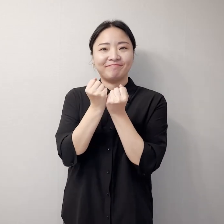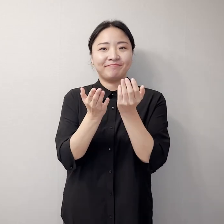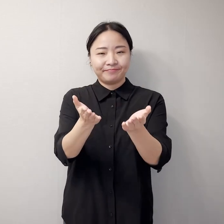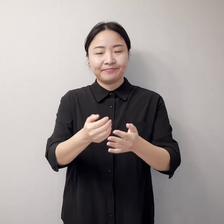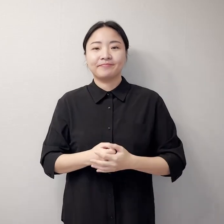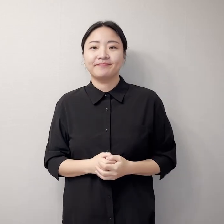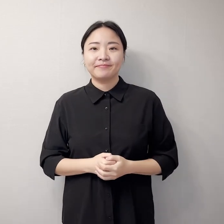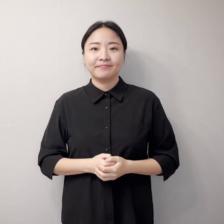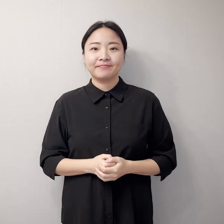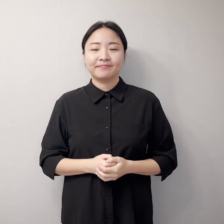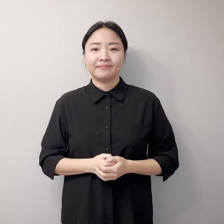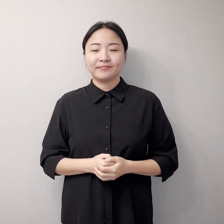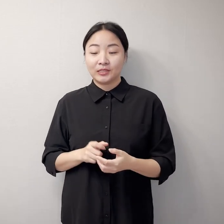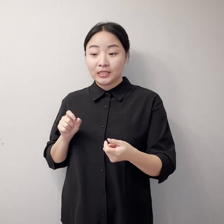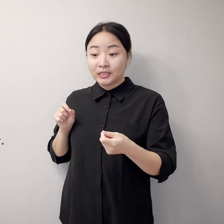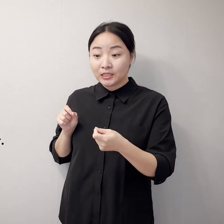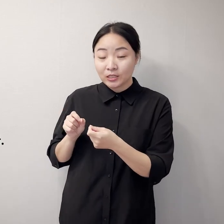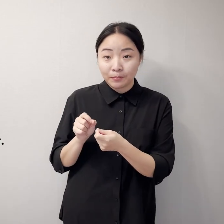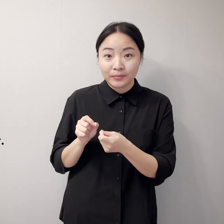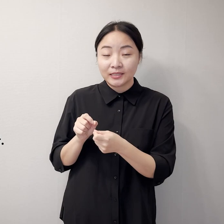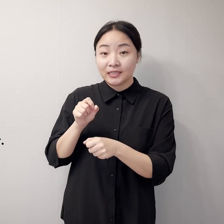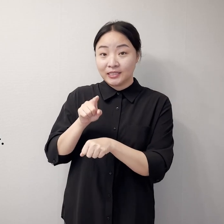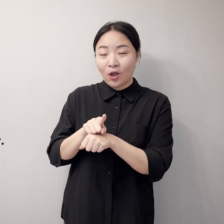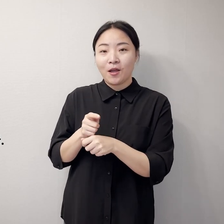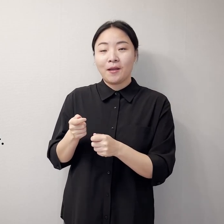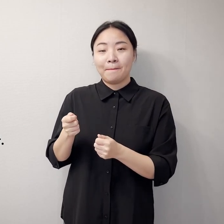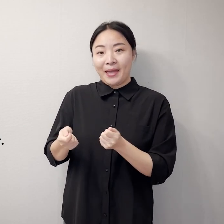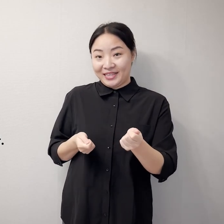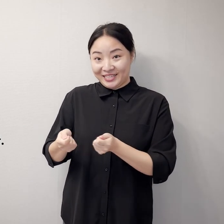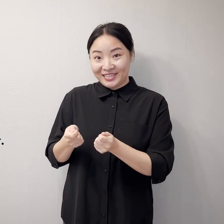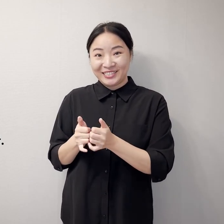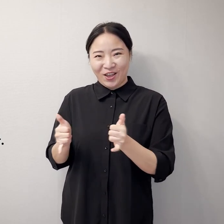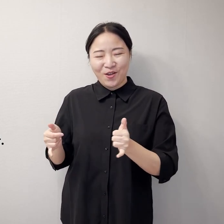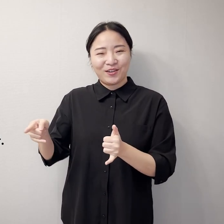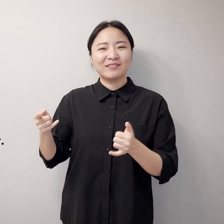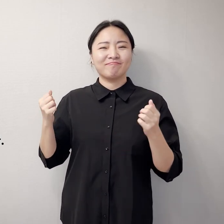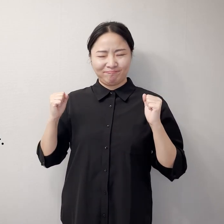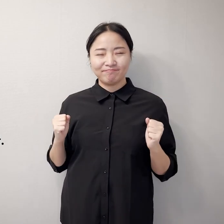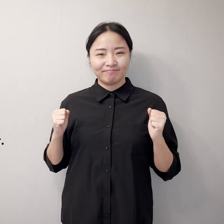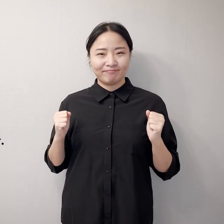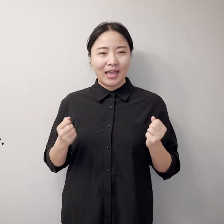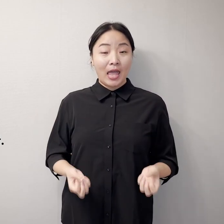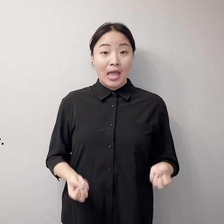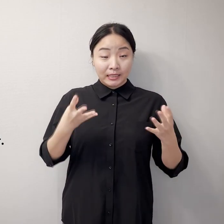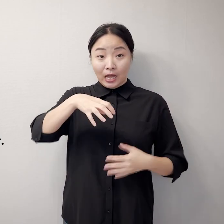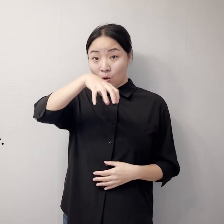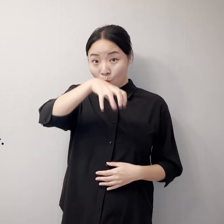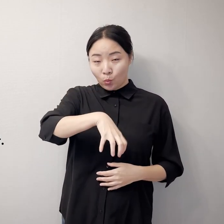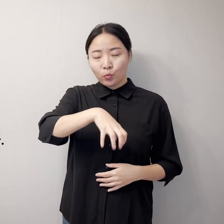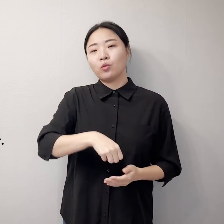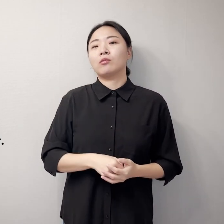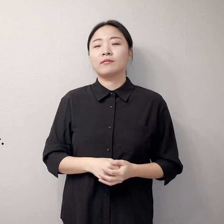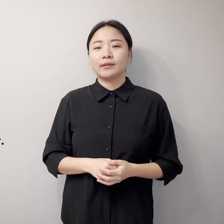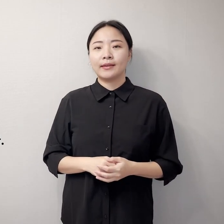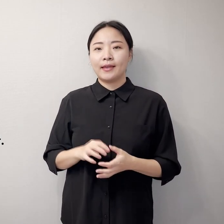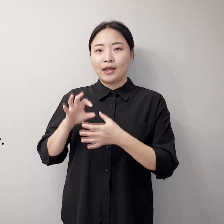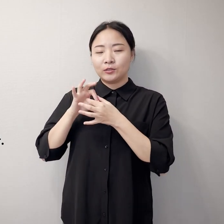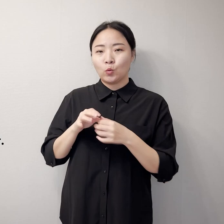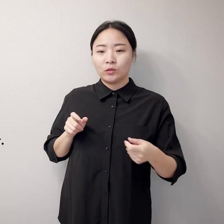접근성 매니저 상주 행사 공간에는 접근성 매니저가 상주하고